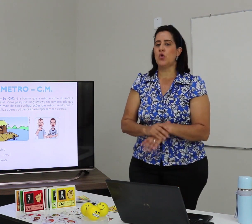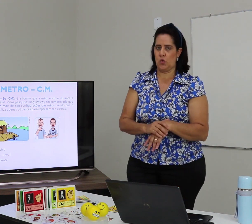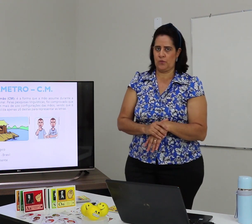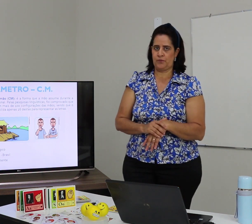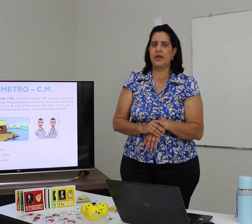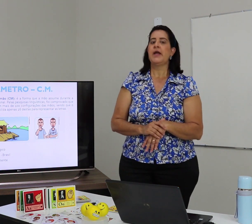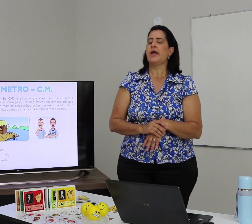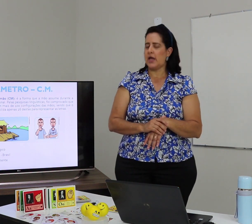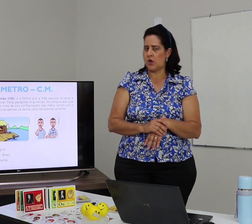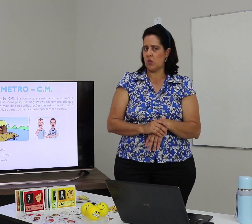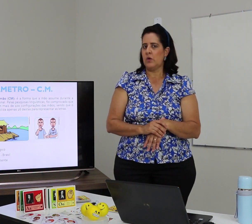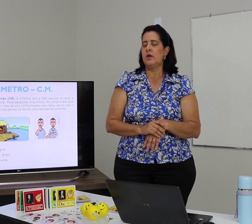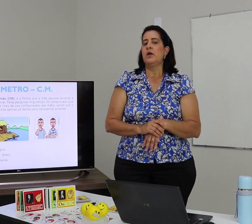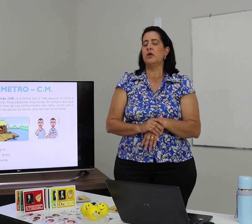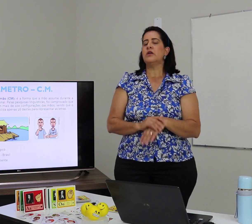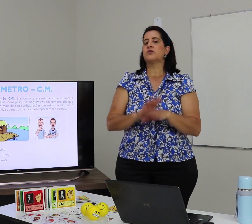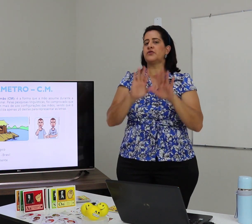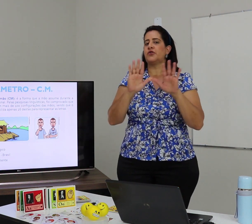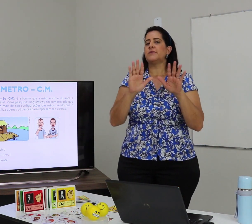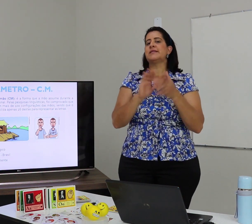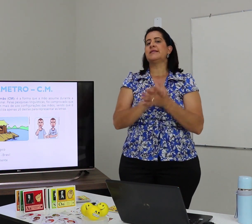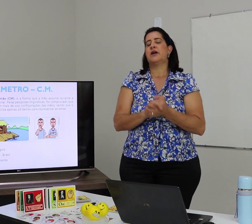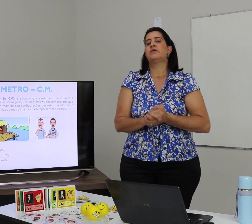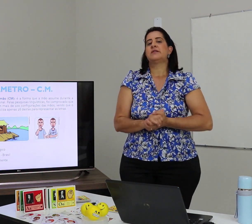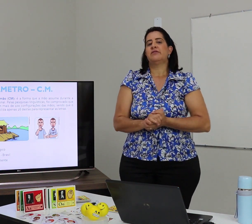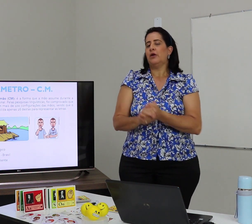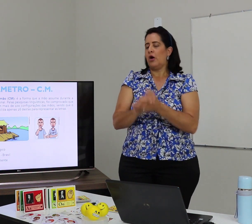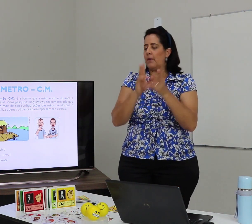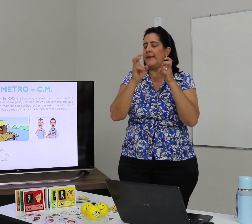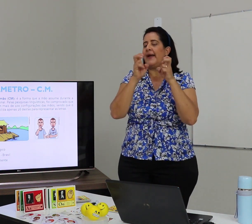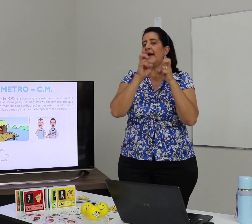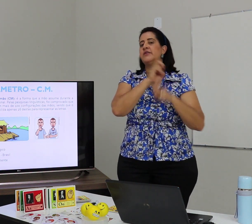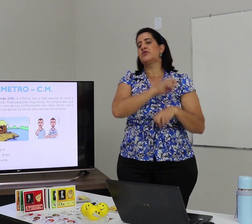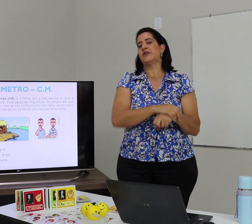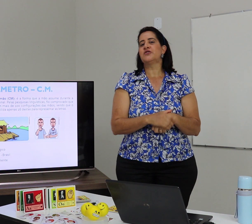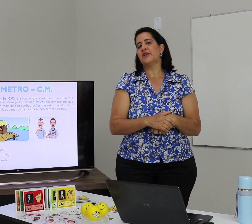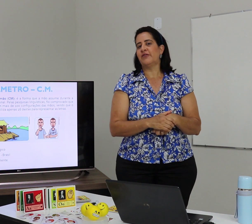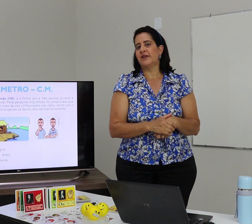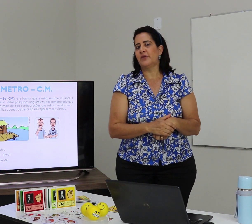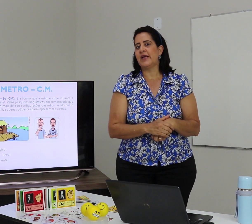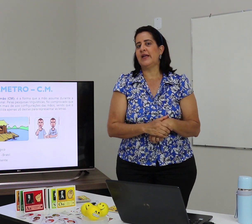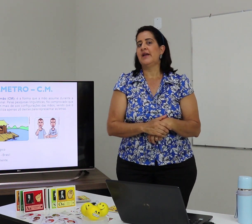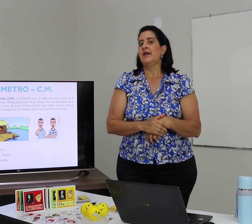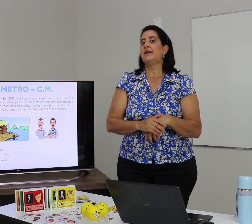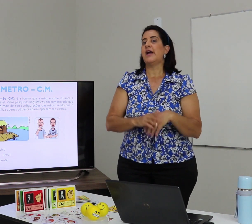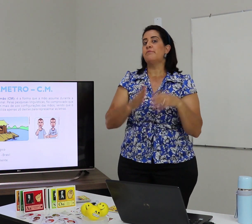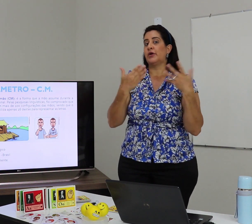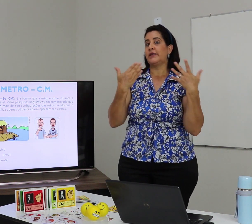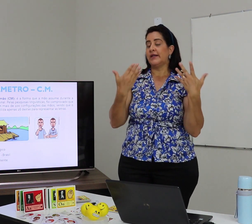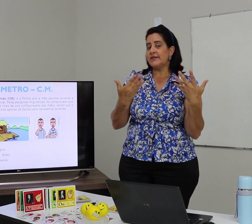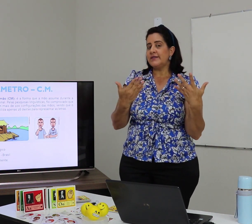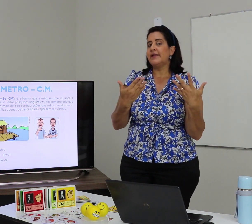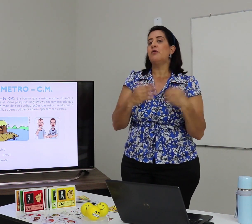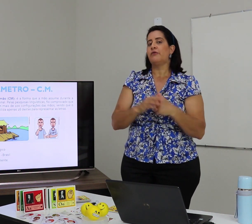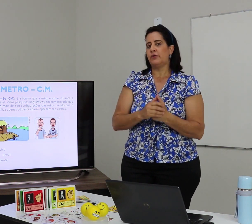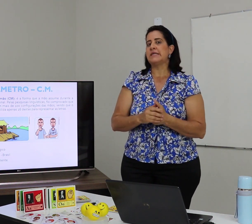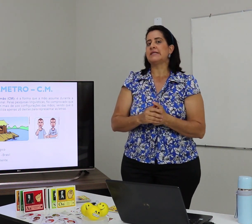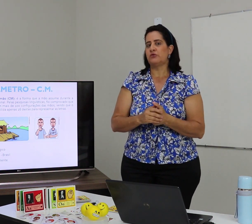rio. Rio. Quando nós construímos esse sinal, você vai logo pegar isso que a gente está falando aqui, que é a importância da configuração de